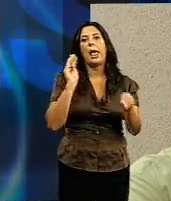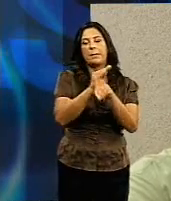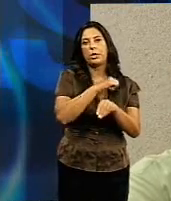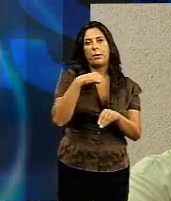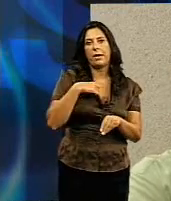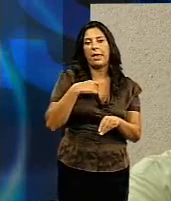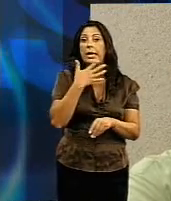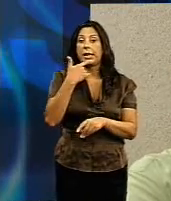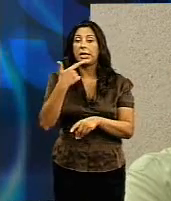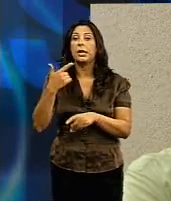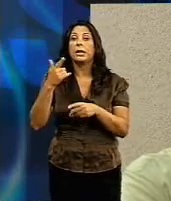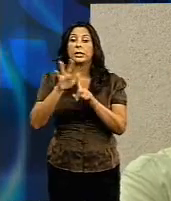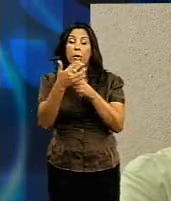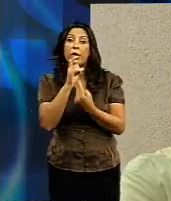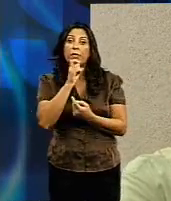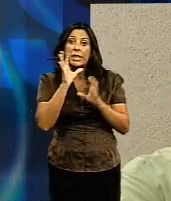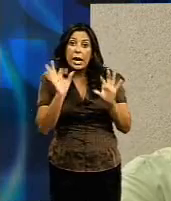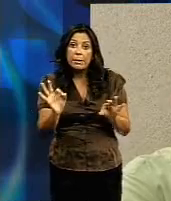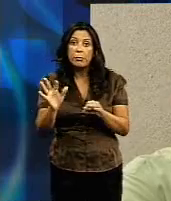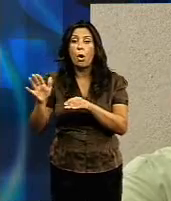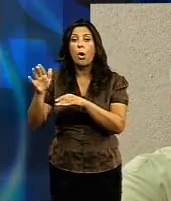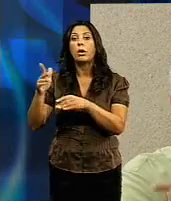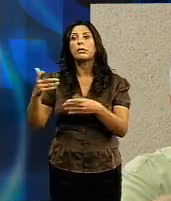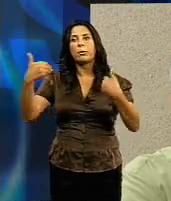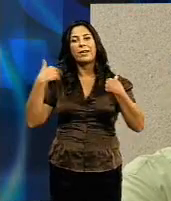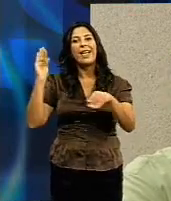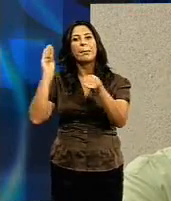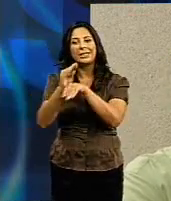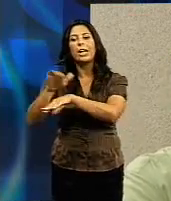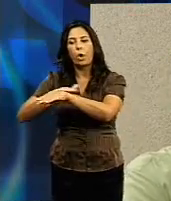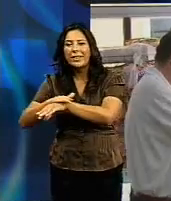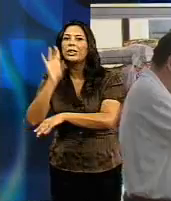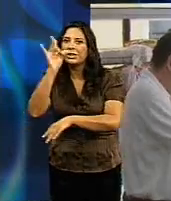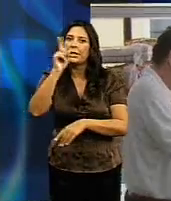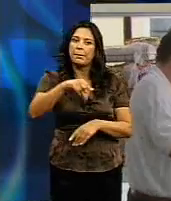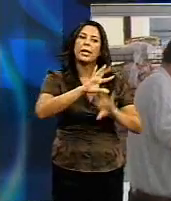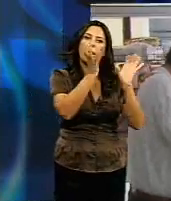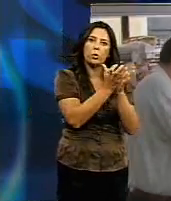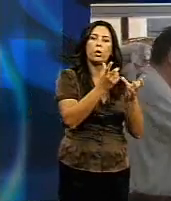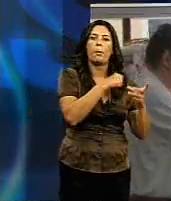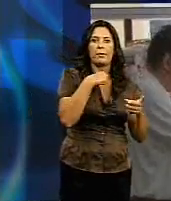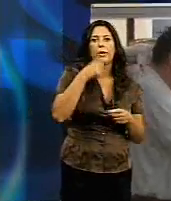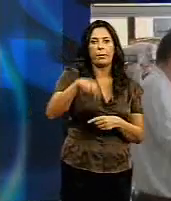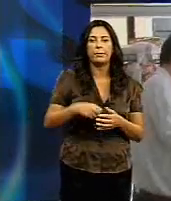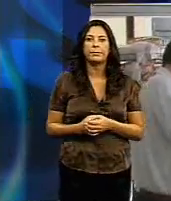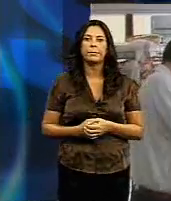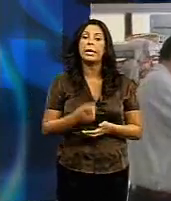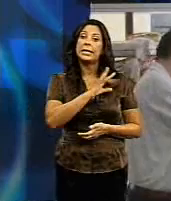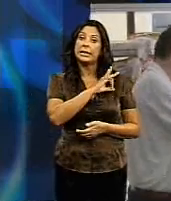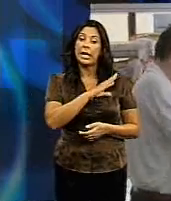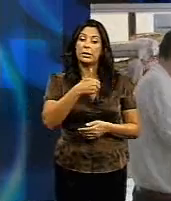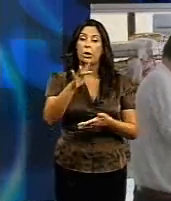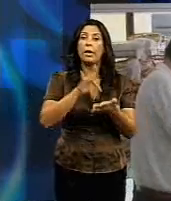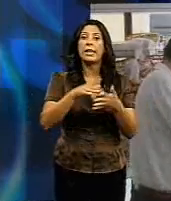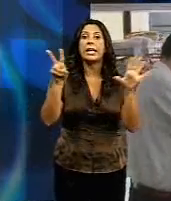Gobierno en estos momentos difíciles el que tiene la responsabilidad de invertir, sino también el mundo privado. Los sindicatos anuncian al próximo día 7